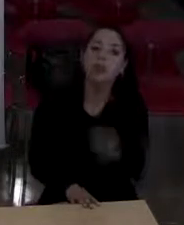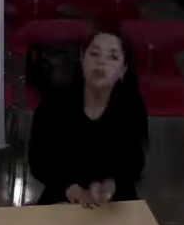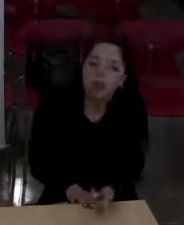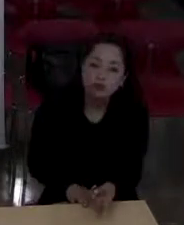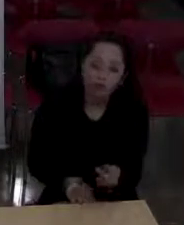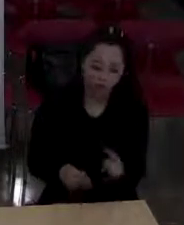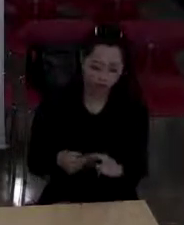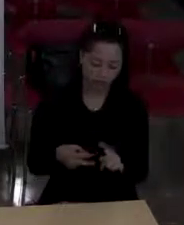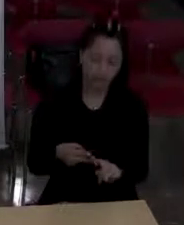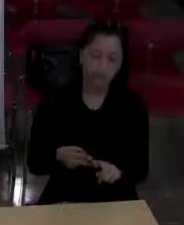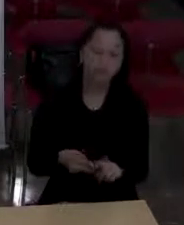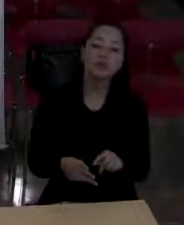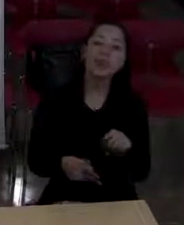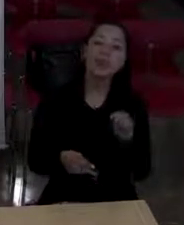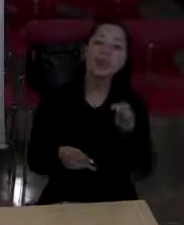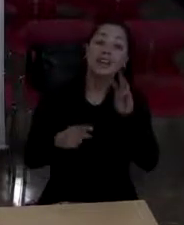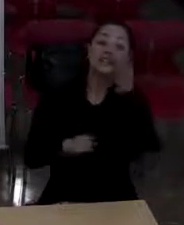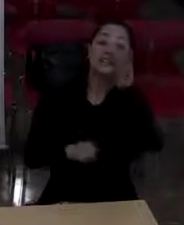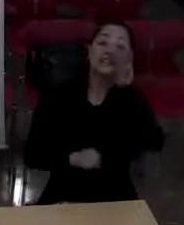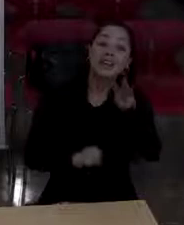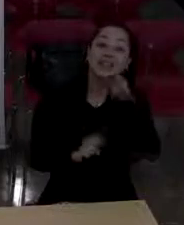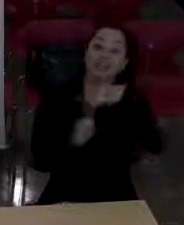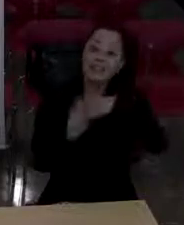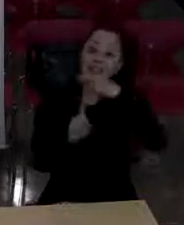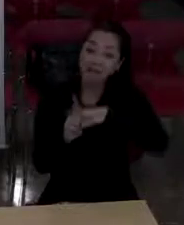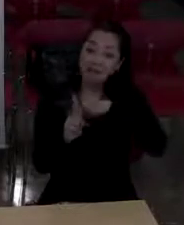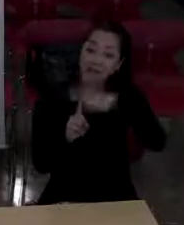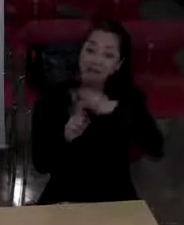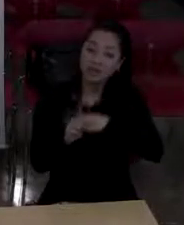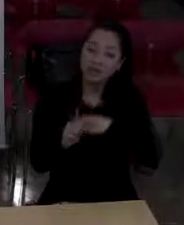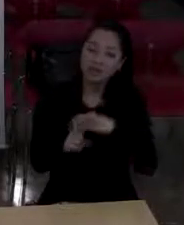la persona que le habla y sonríe.